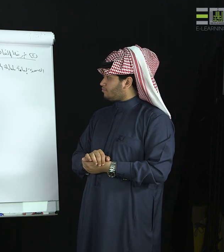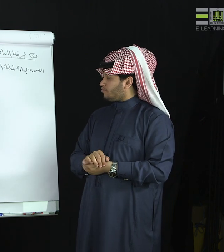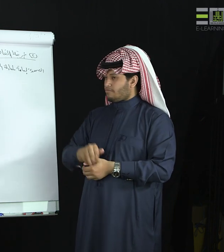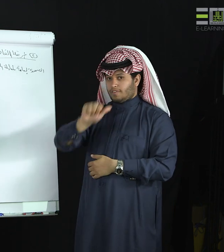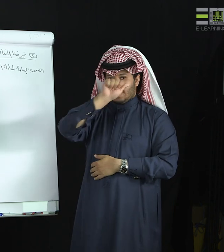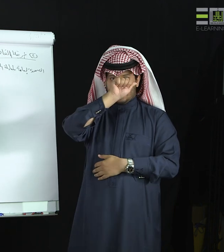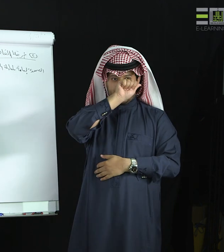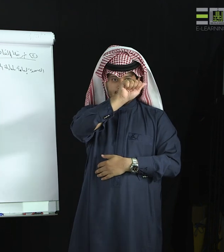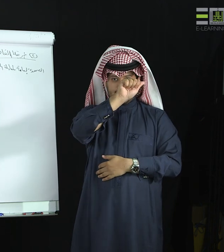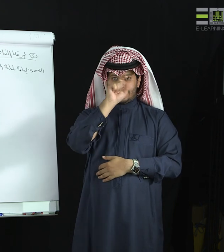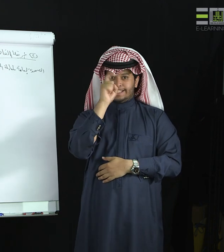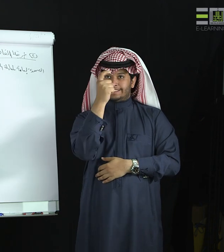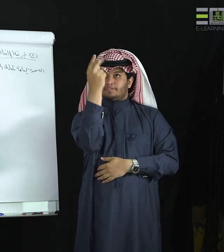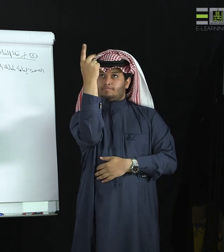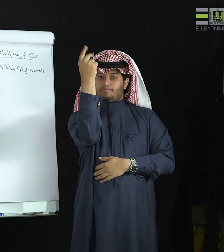A في X تربيع